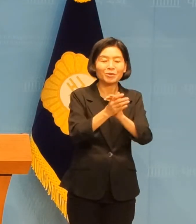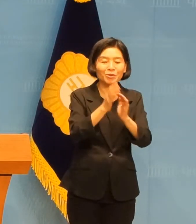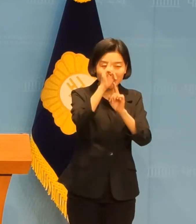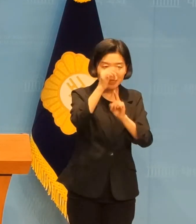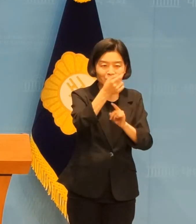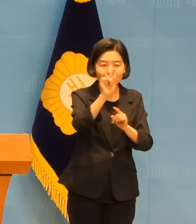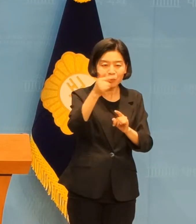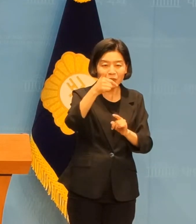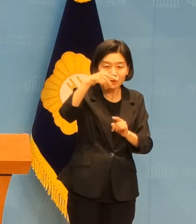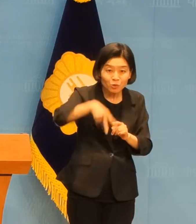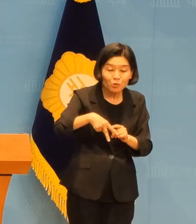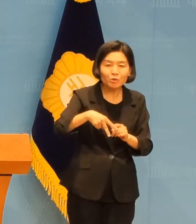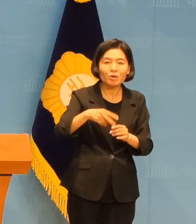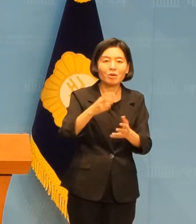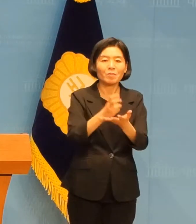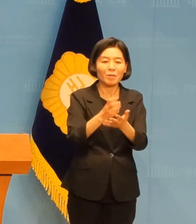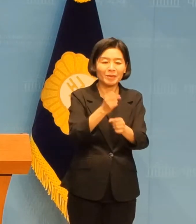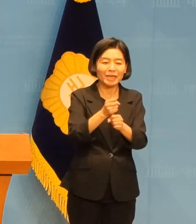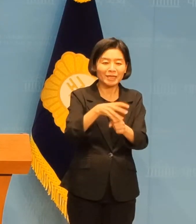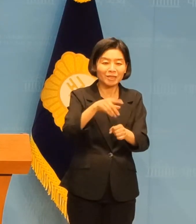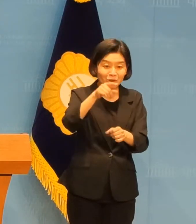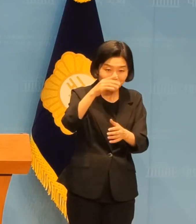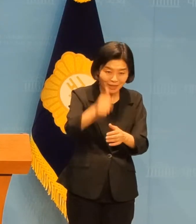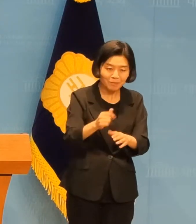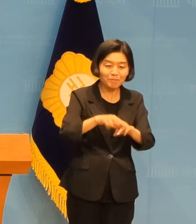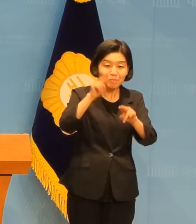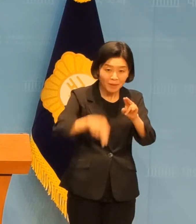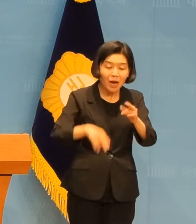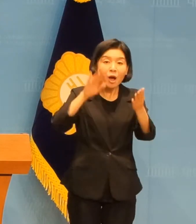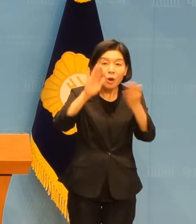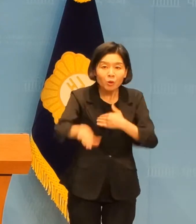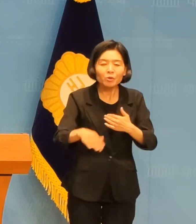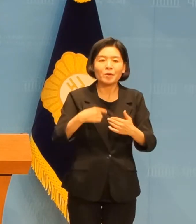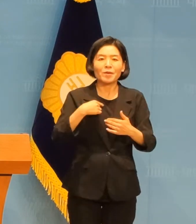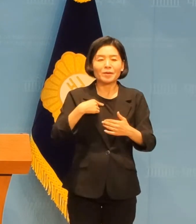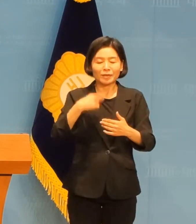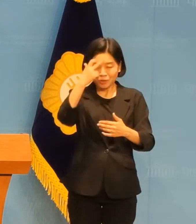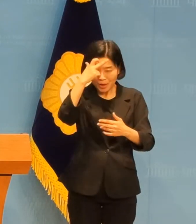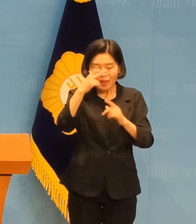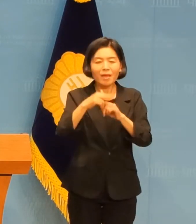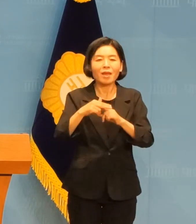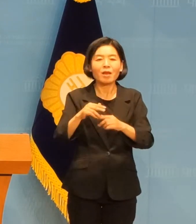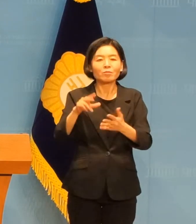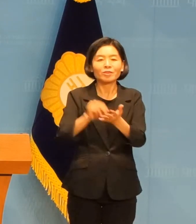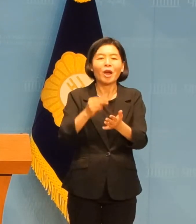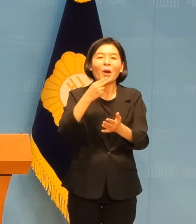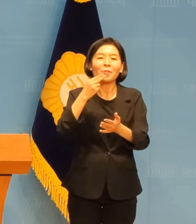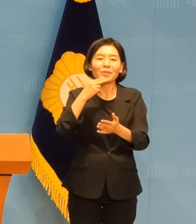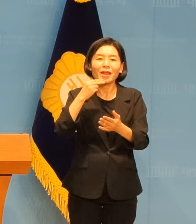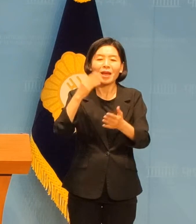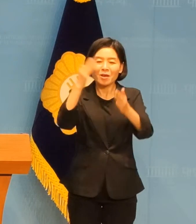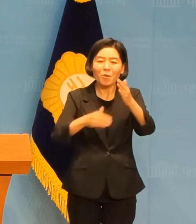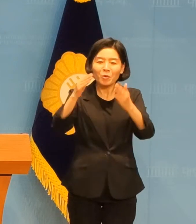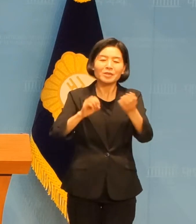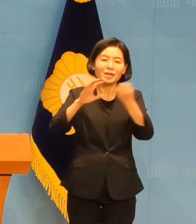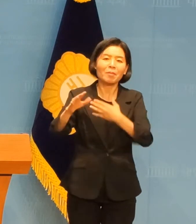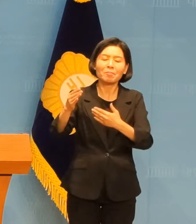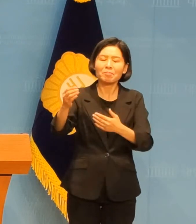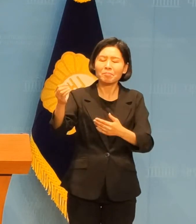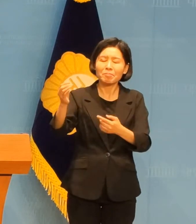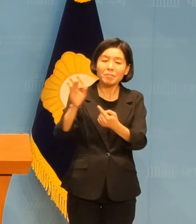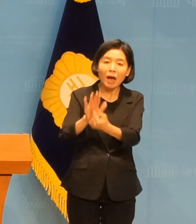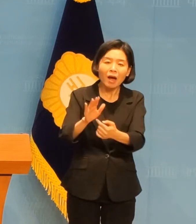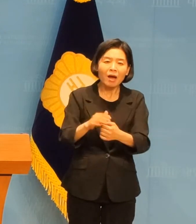물러나고서야 결격 사유에 해당하지 않는다는 입장을 공식적으로 내놨습니다. 이제서야 사안의